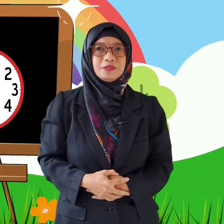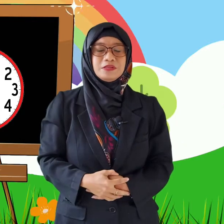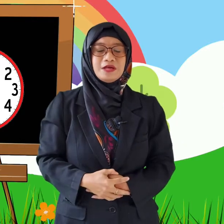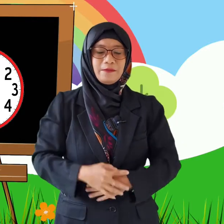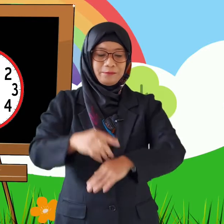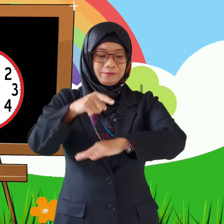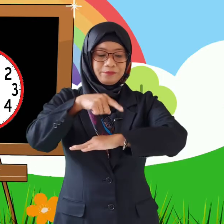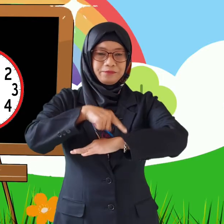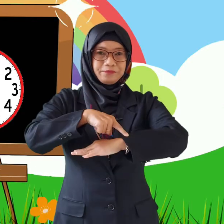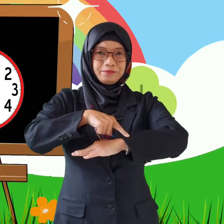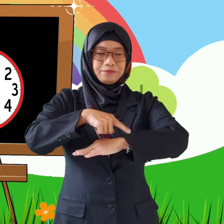Jam.